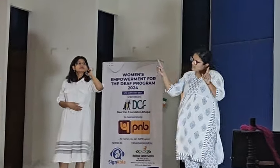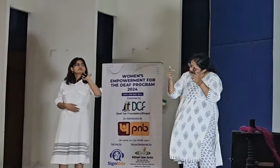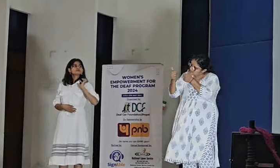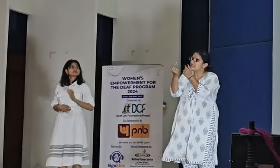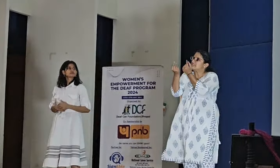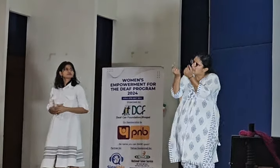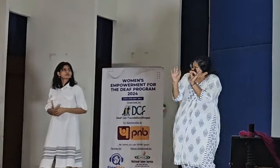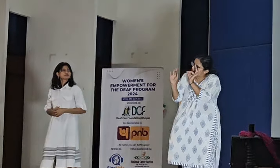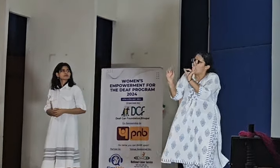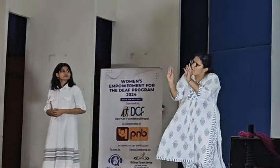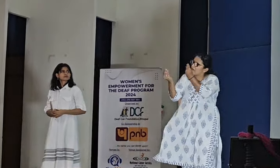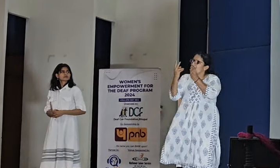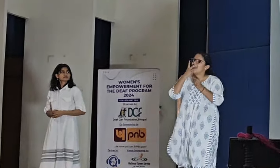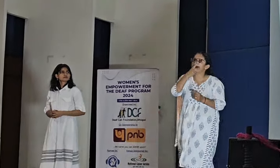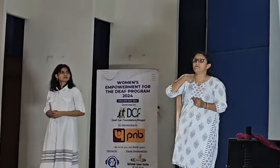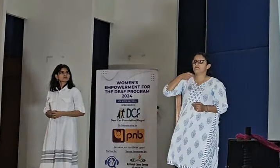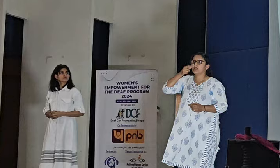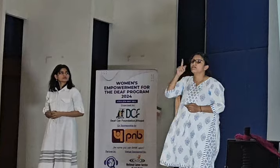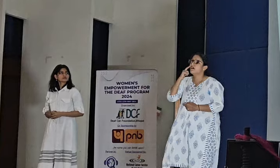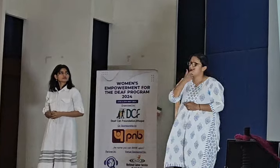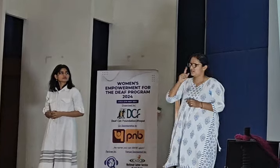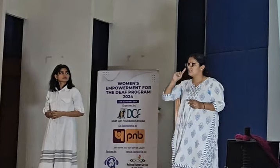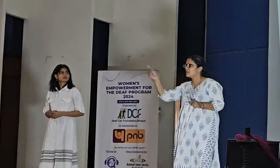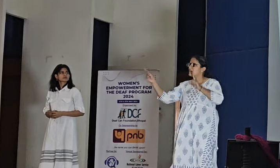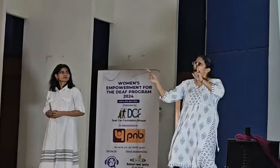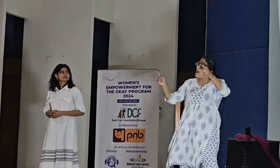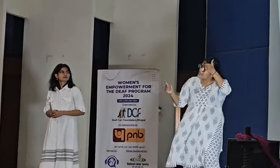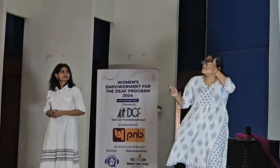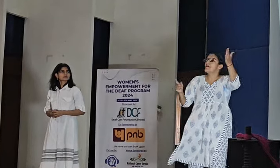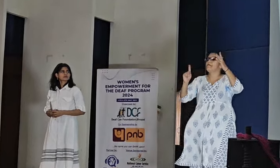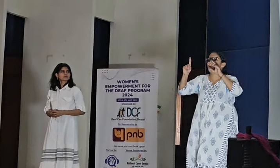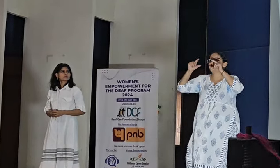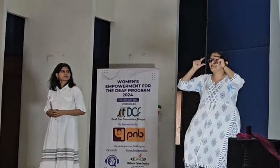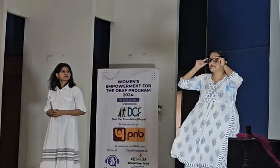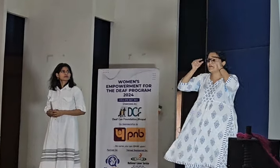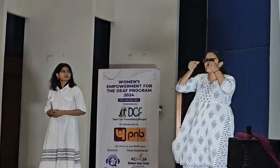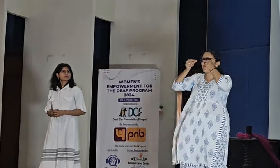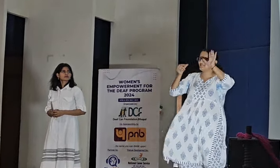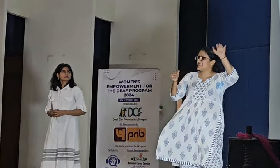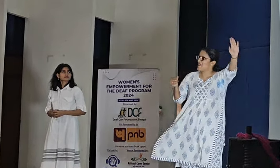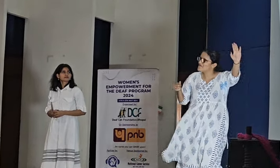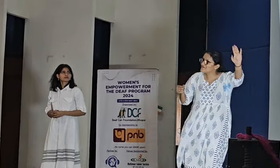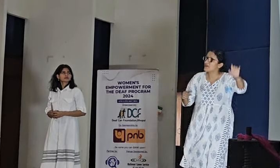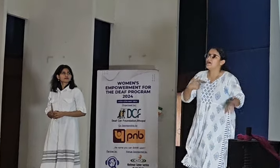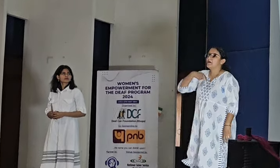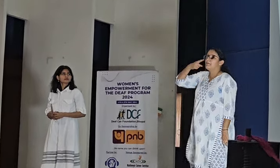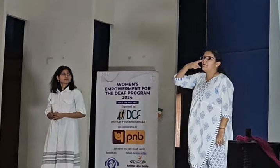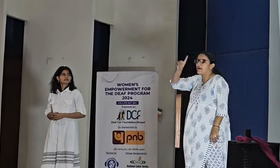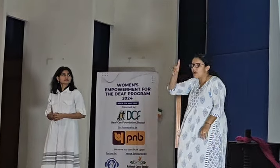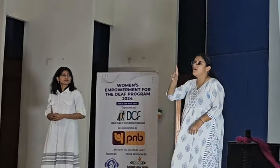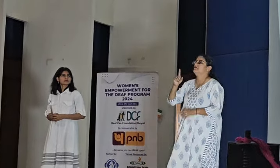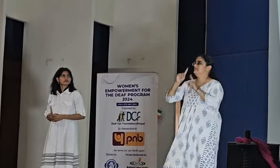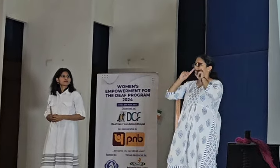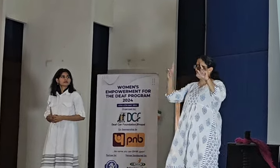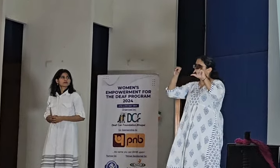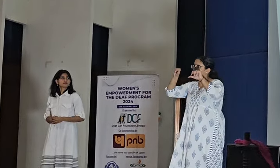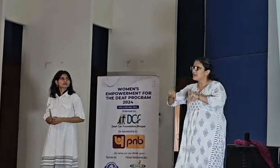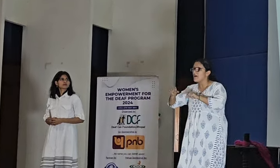फॉर एग्जाम्पल मेरे खुद के पेरेंट्स है, उनको भी चश्मा लगा है, उनको अशर नहीं है, उनको ज्यादा पावर का चश्मा है,